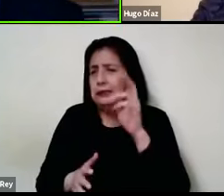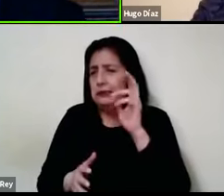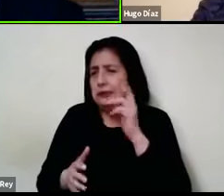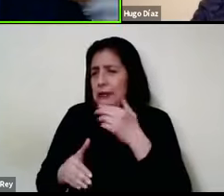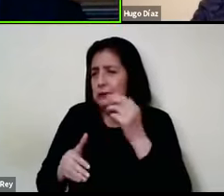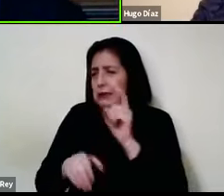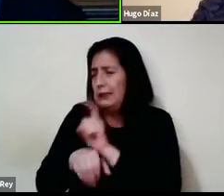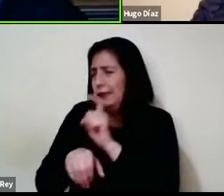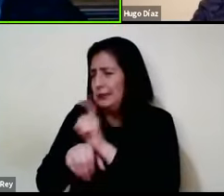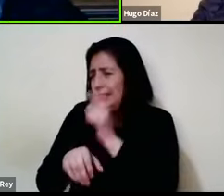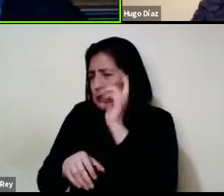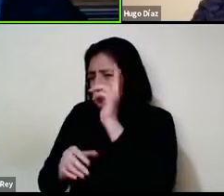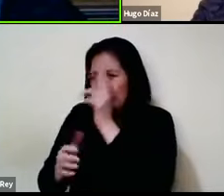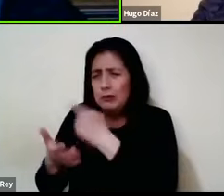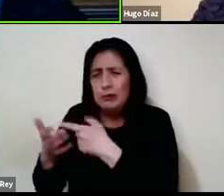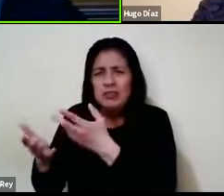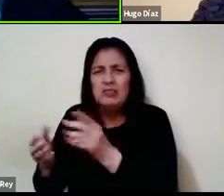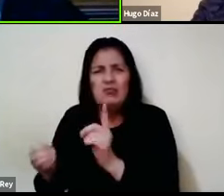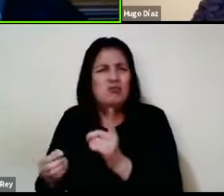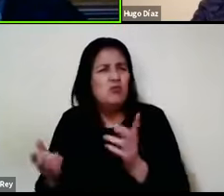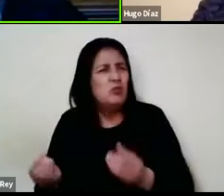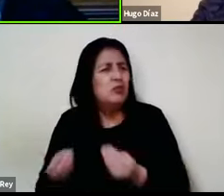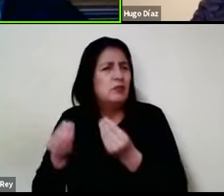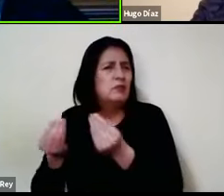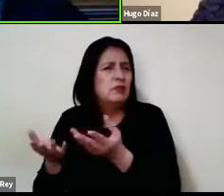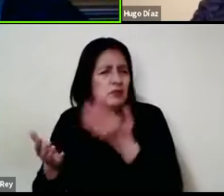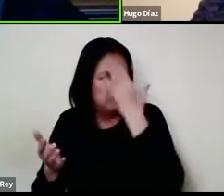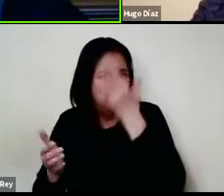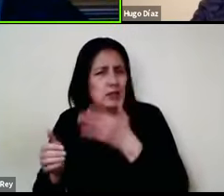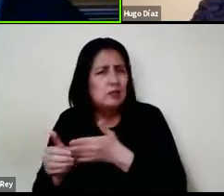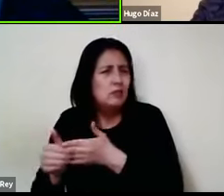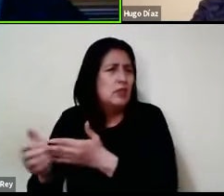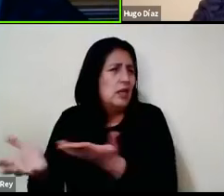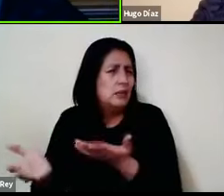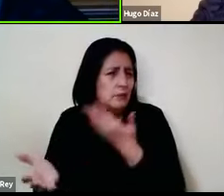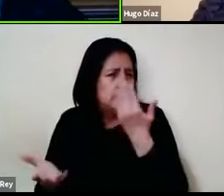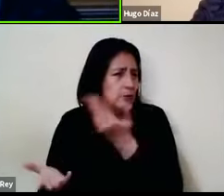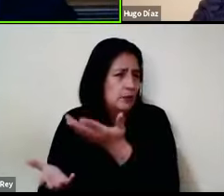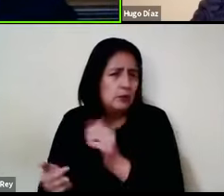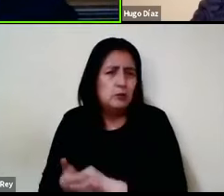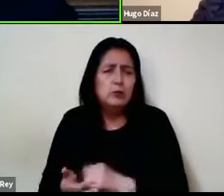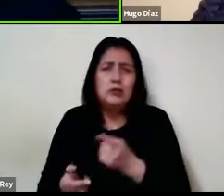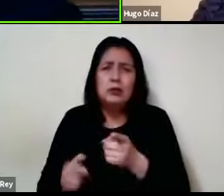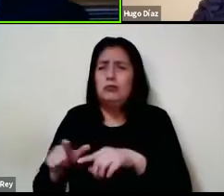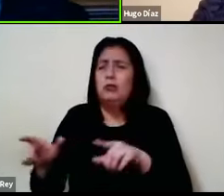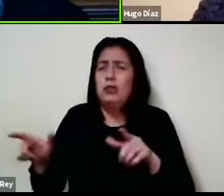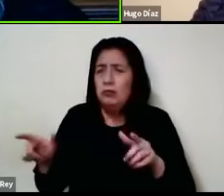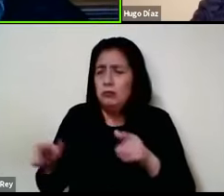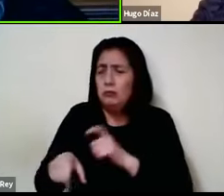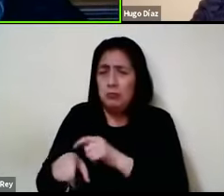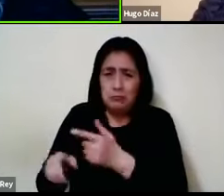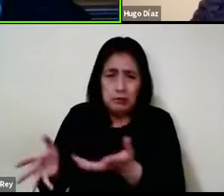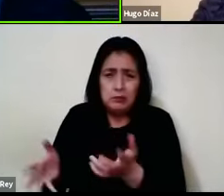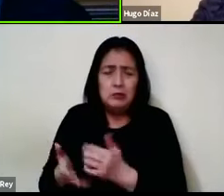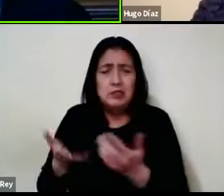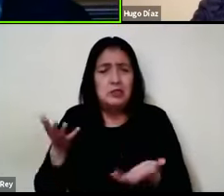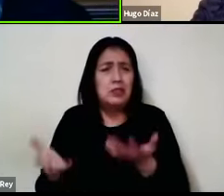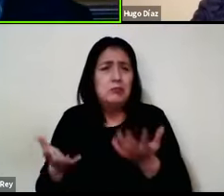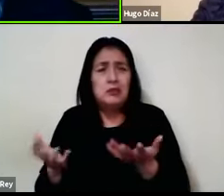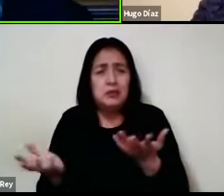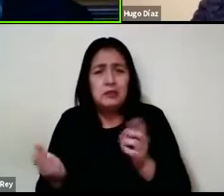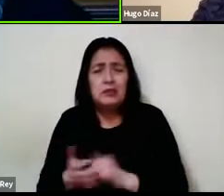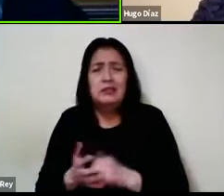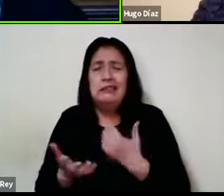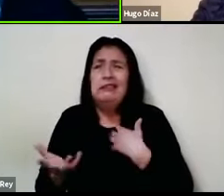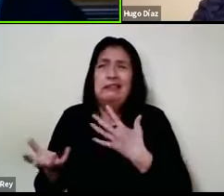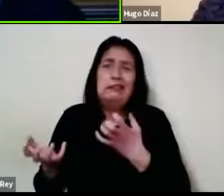proceso pedagógico didáctico es porque no le estamos sabiendo llevar de la mejor manera. Entonces hay un espacio de repente de